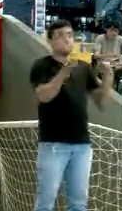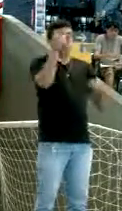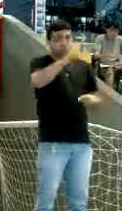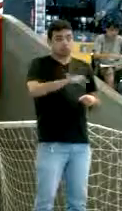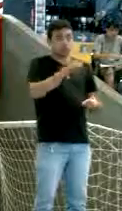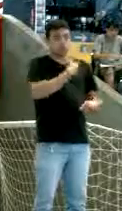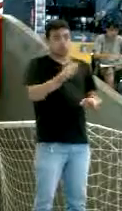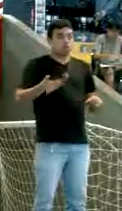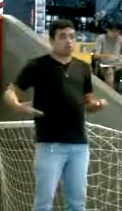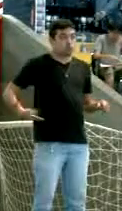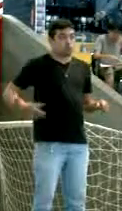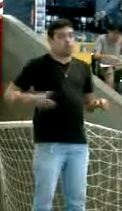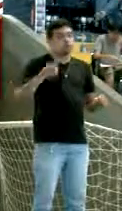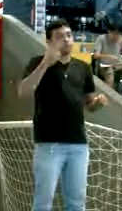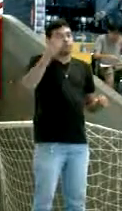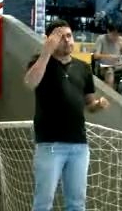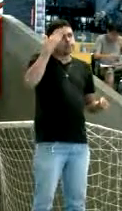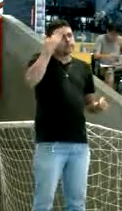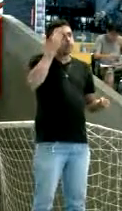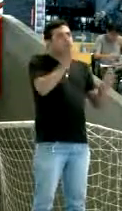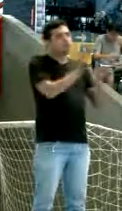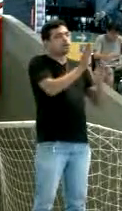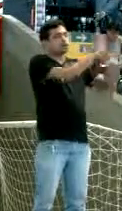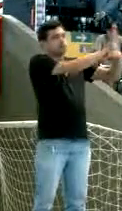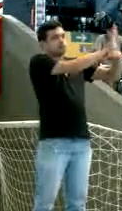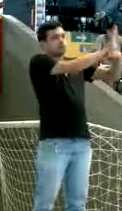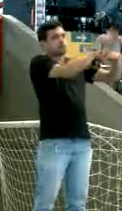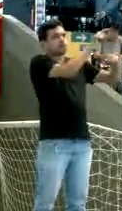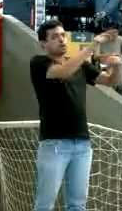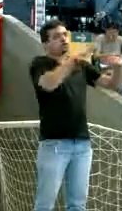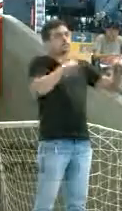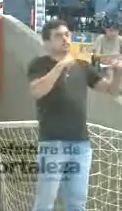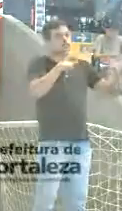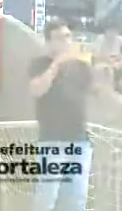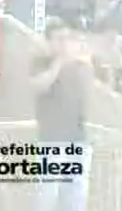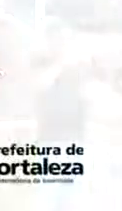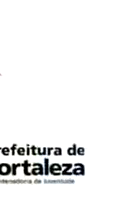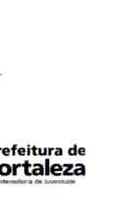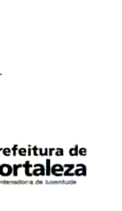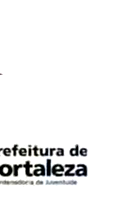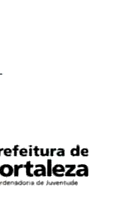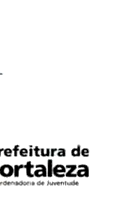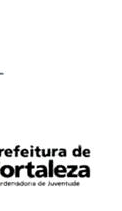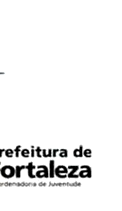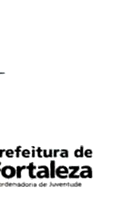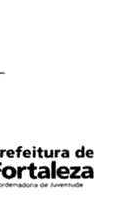o governo entende que esse tipo de filme estava pervertendo a nação.